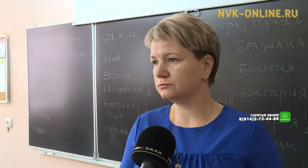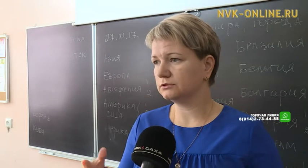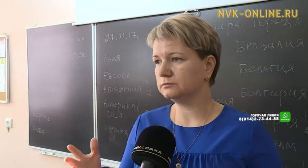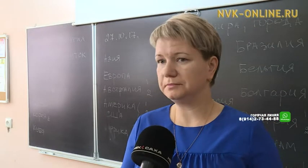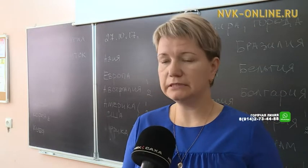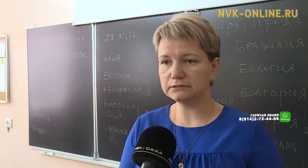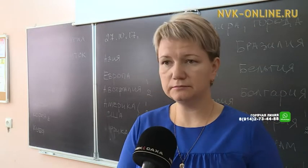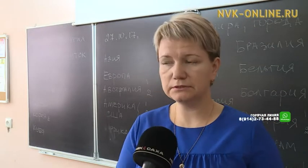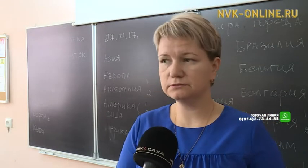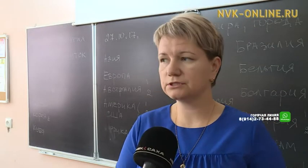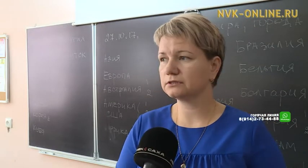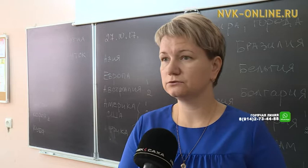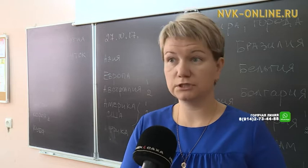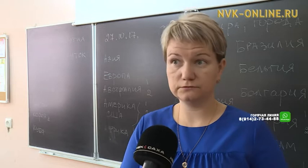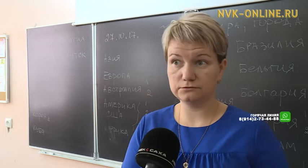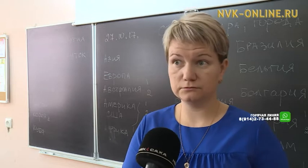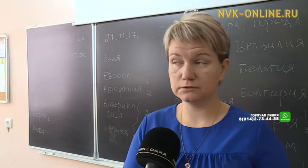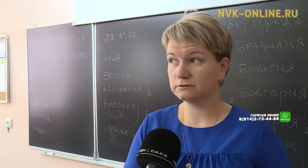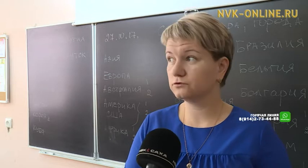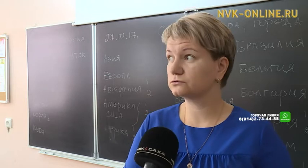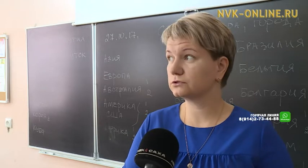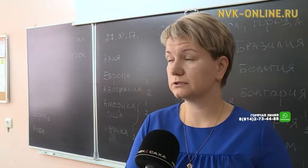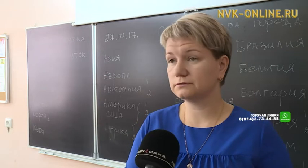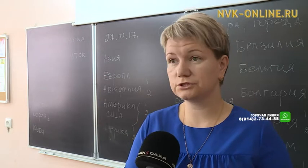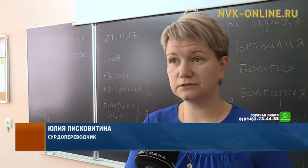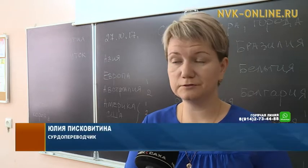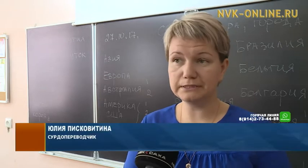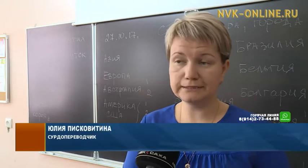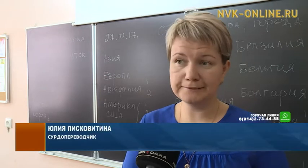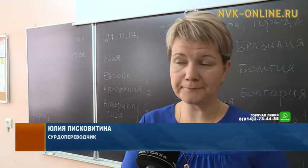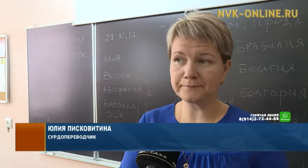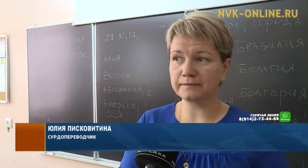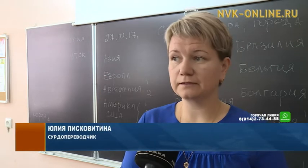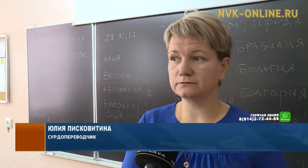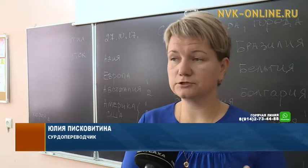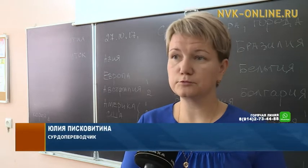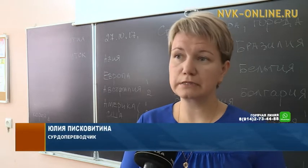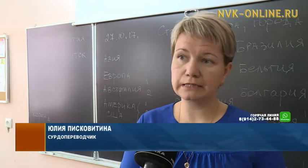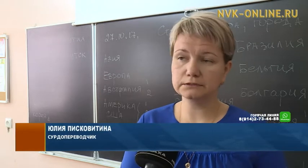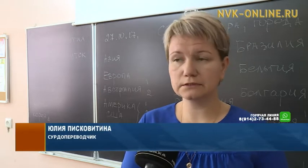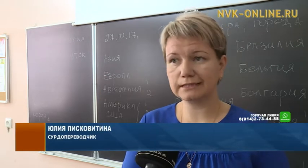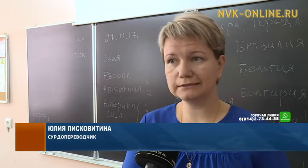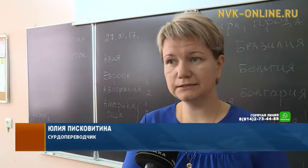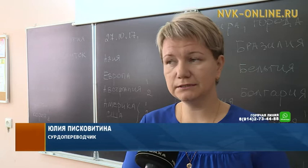работаем с песнями, часто участвуем в конкурсах жестовой песни в республиканских, городских,